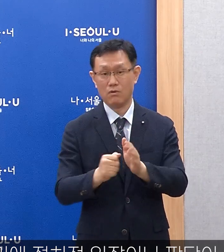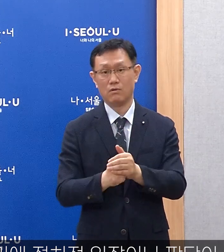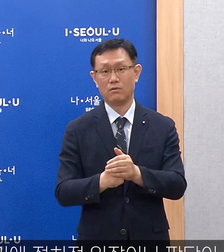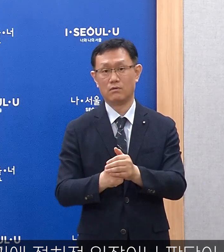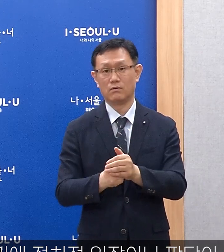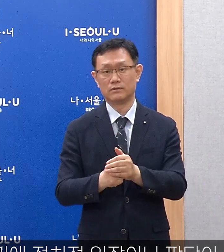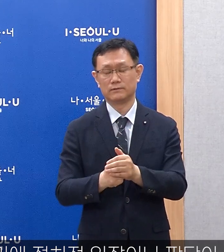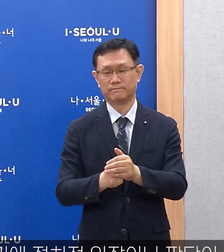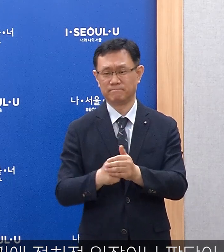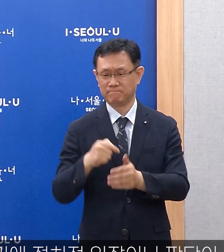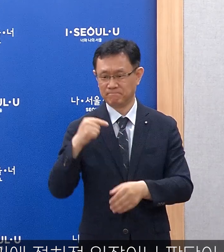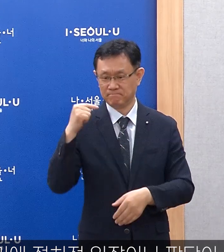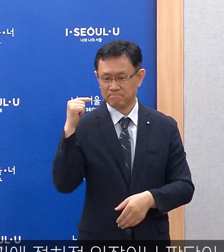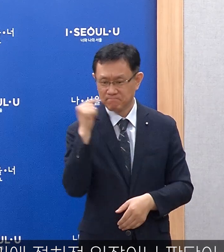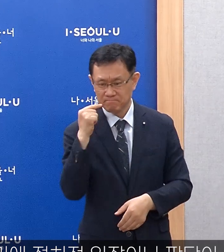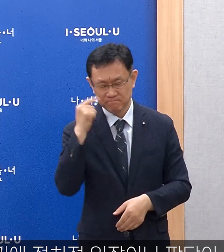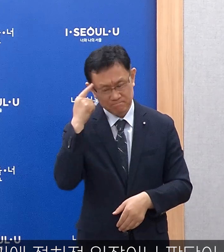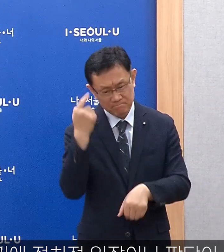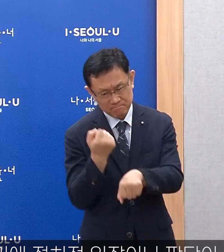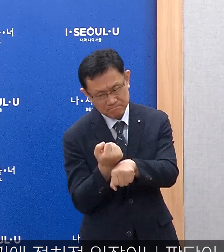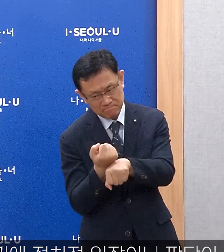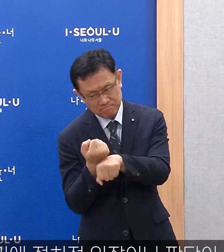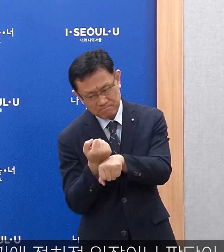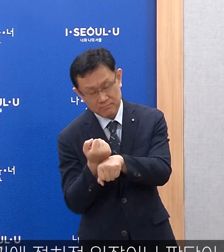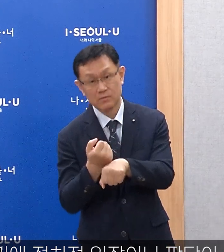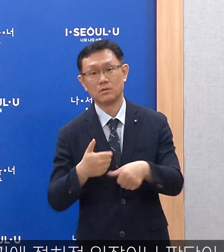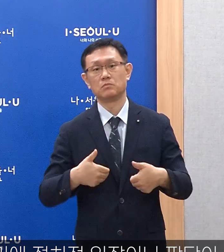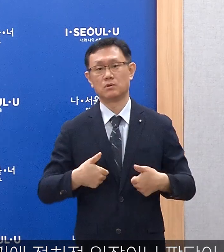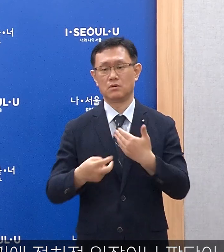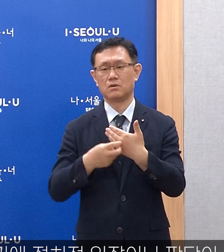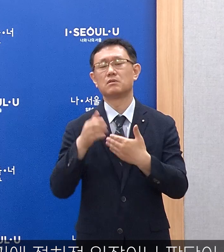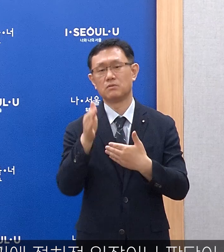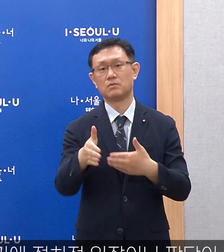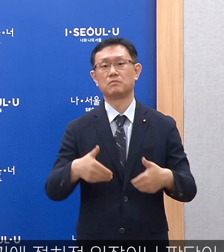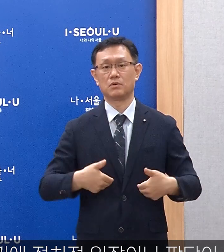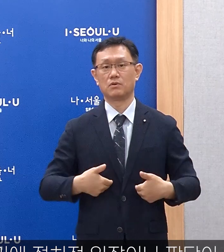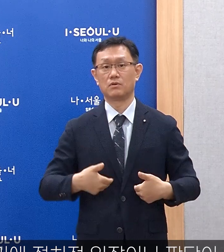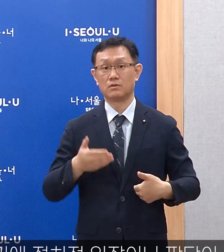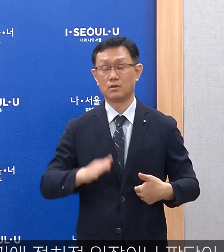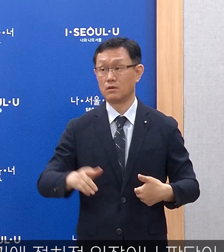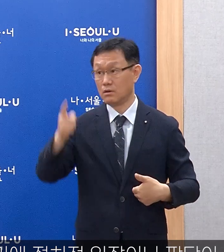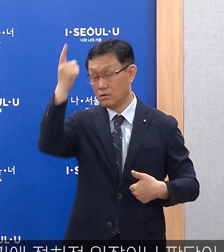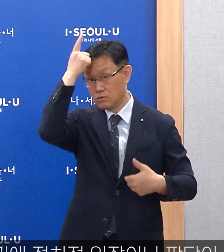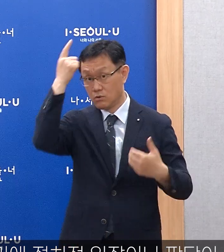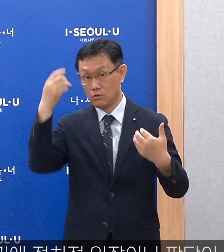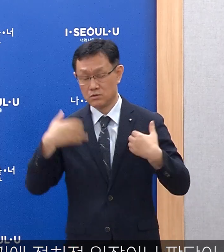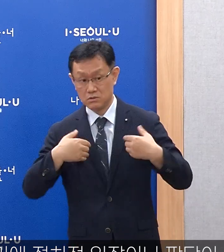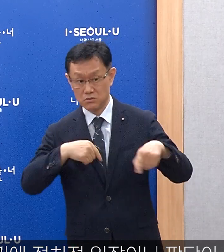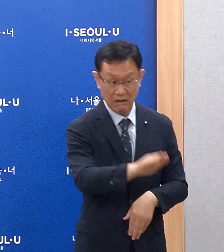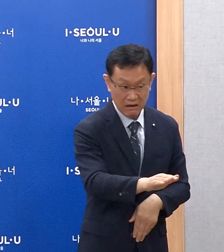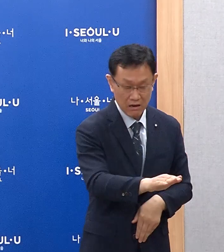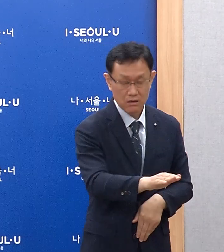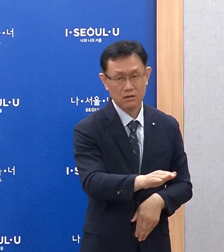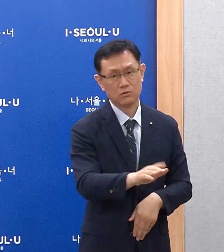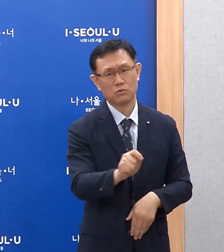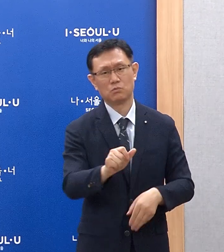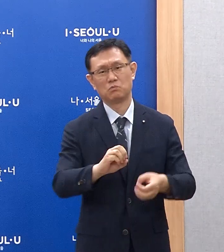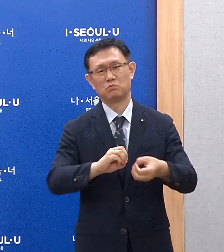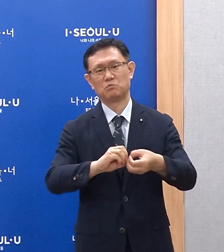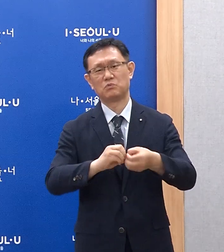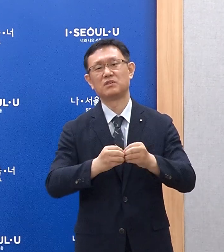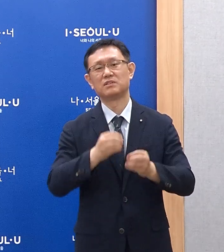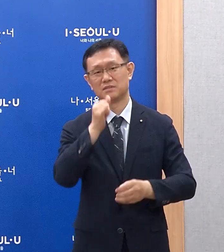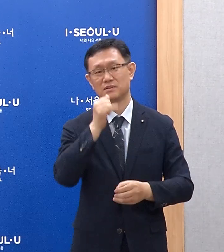이제 여기에 어떤 정치적인 입장이나 판단이 개입하게 되면 왜곡될 수도 있다고 생각을 합니다. 따라서